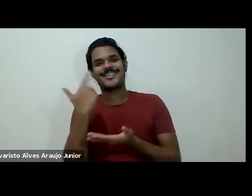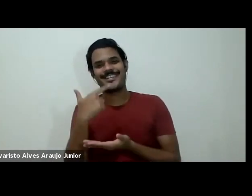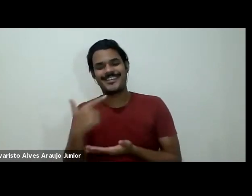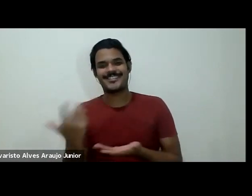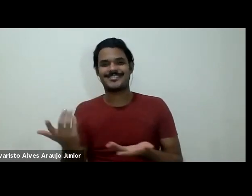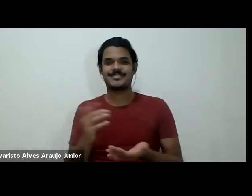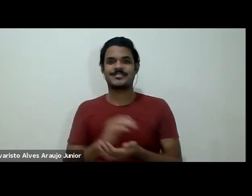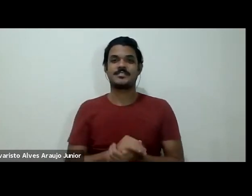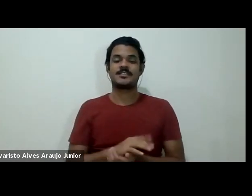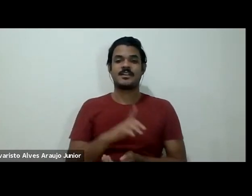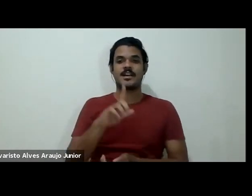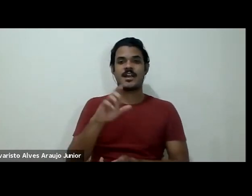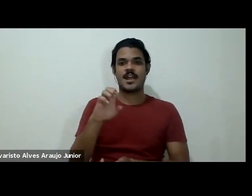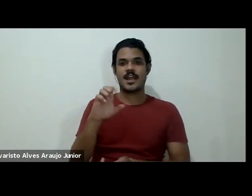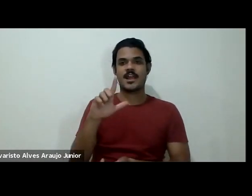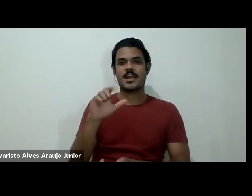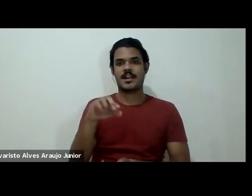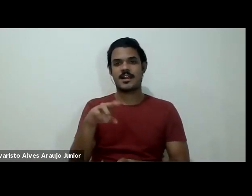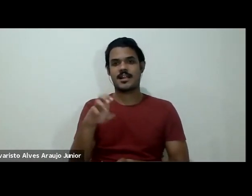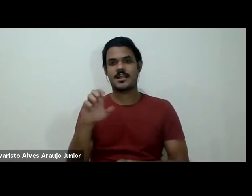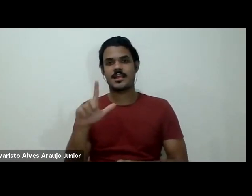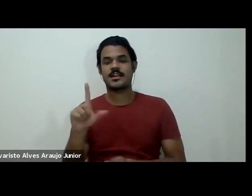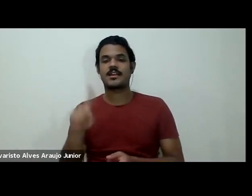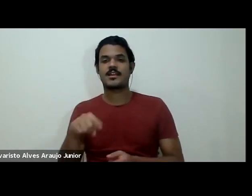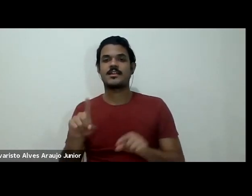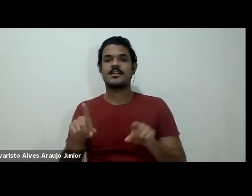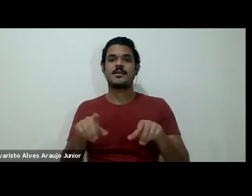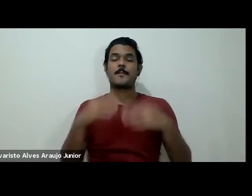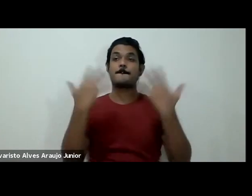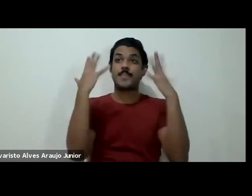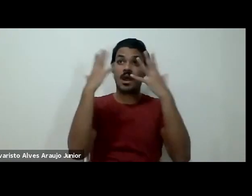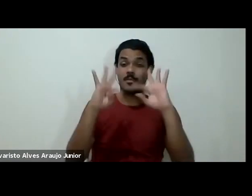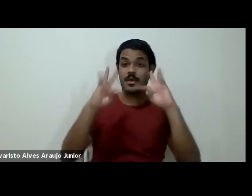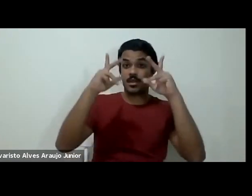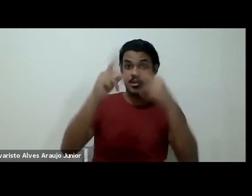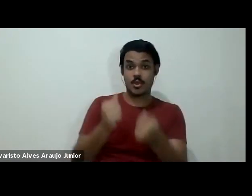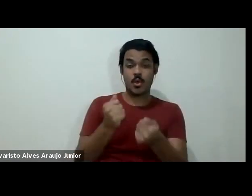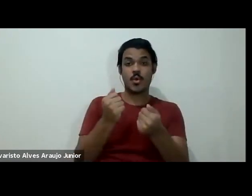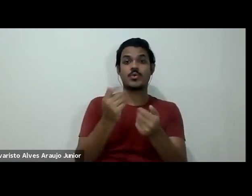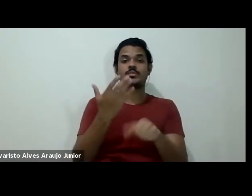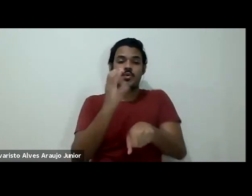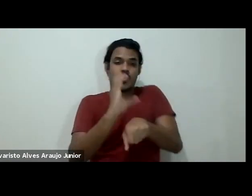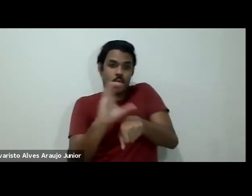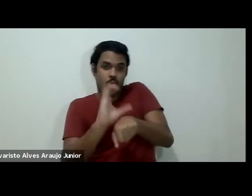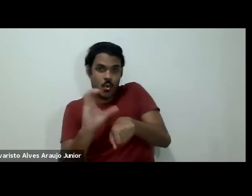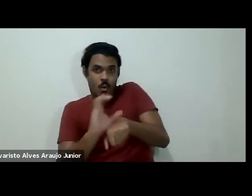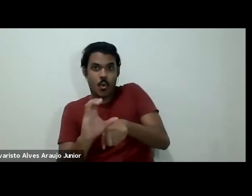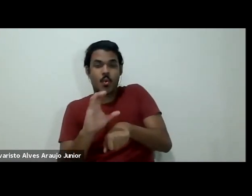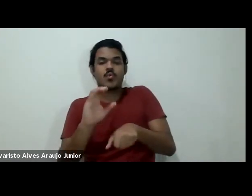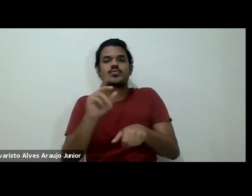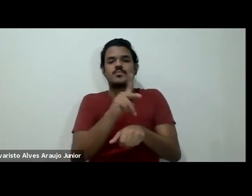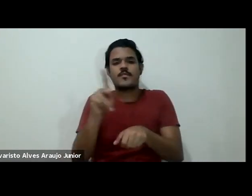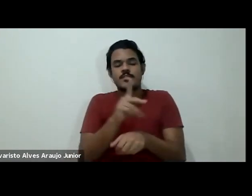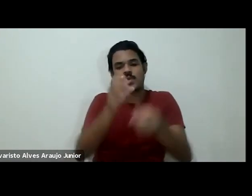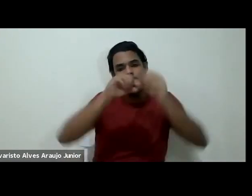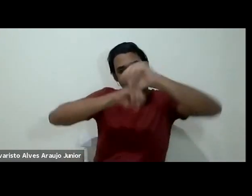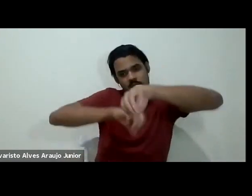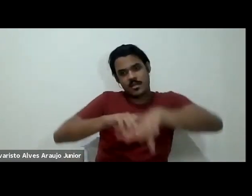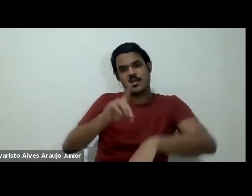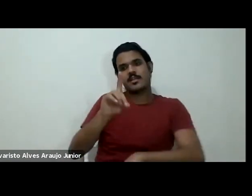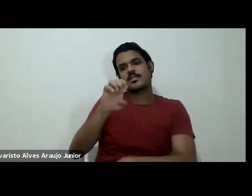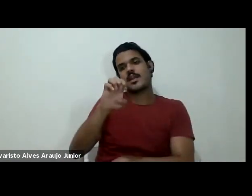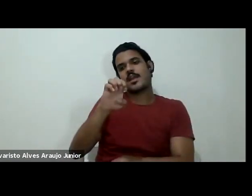Eline Eusio Silva, parabéns a todos. Luana Brandão, fazendo o curso que a professora Deise está ministrando, muito